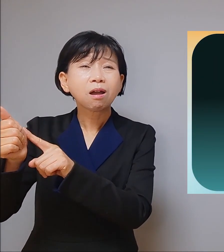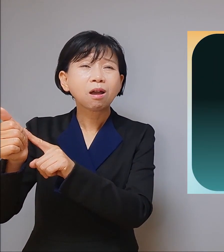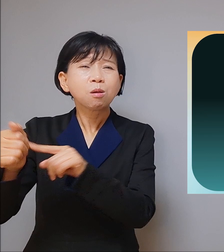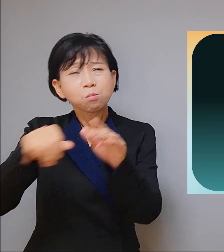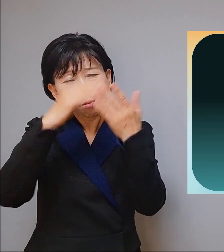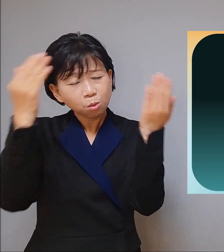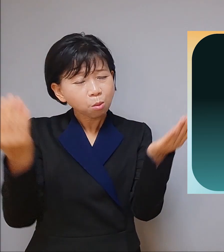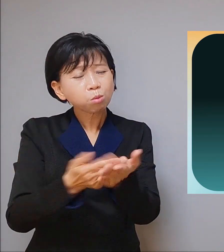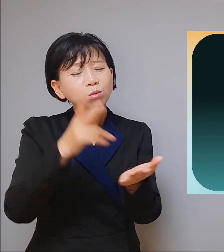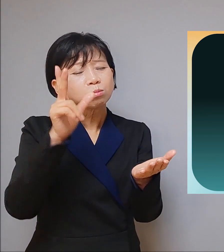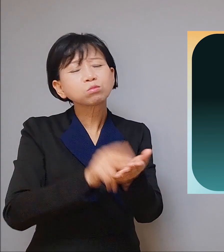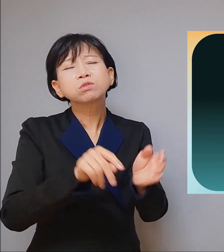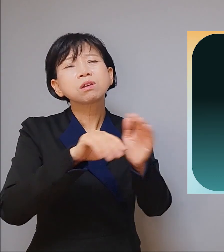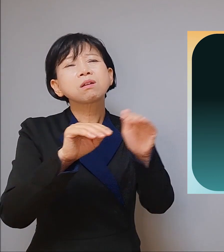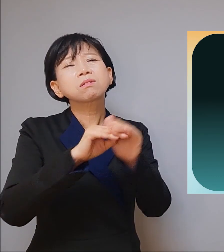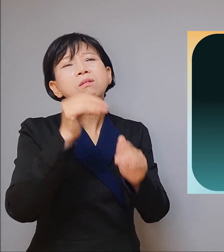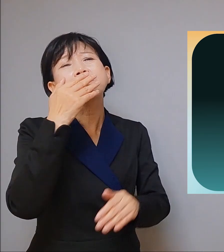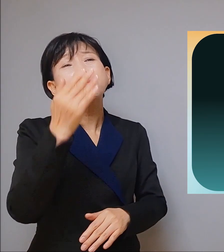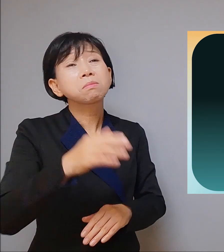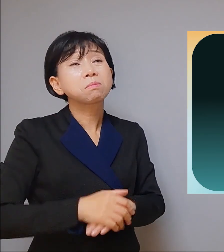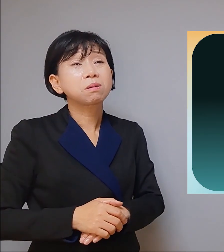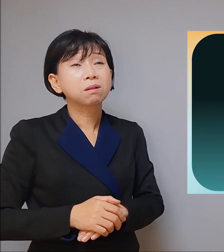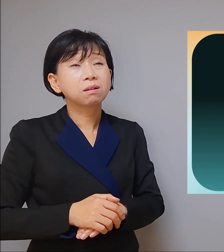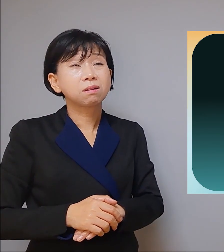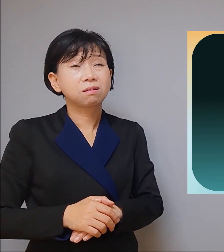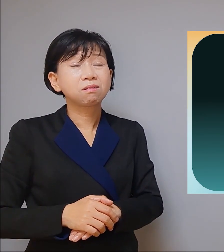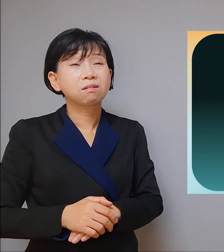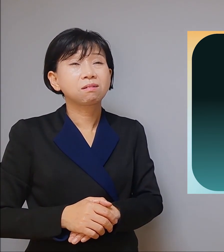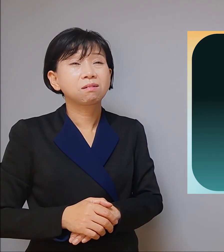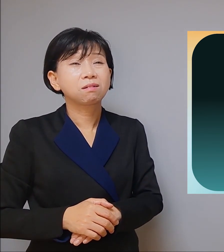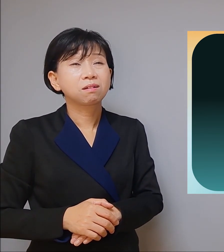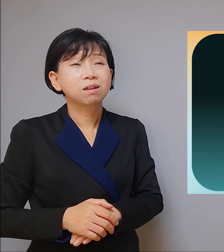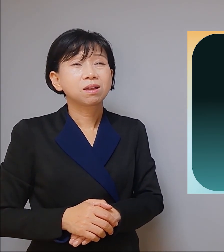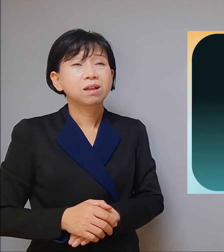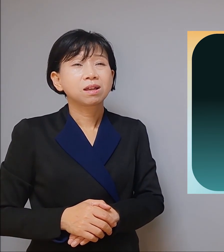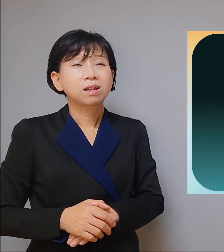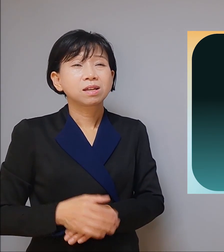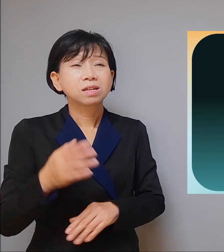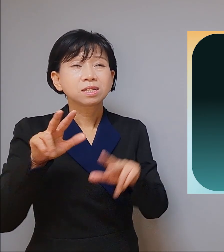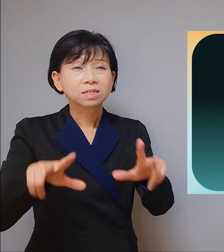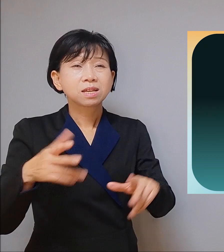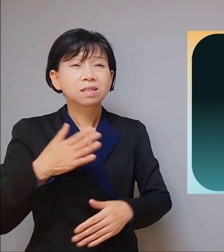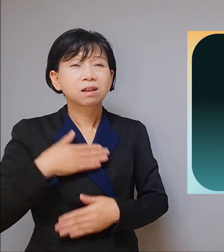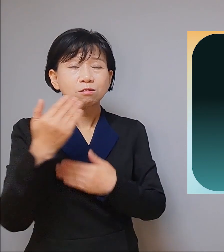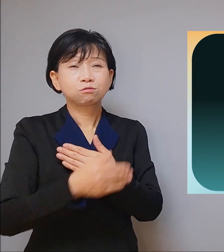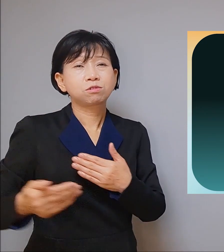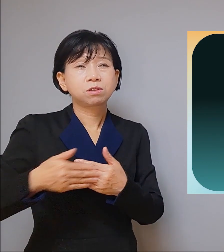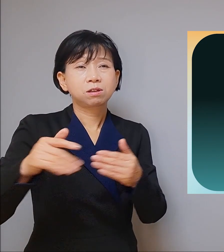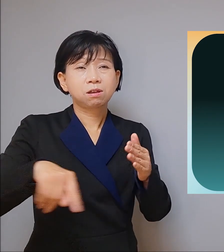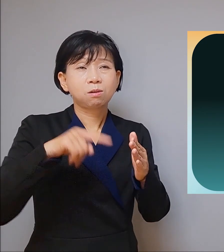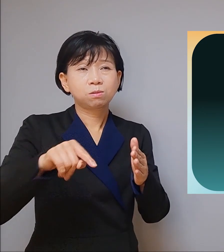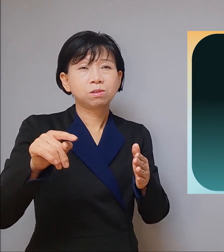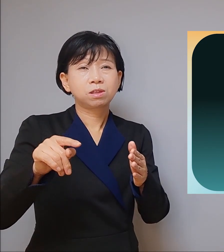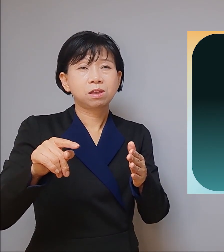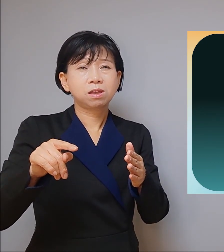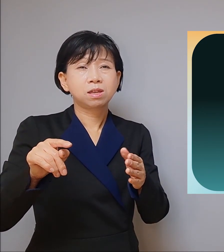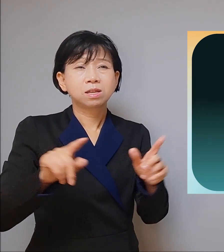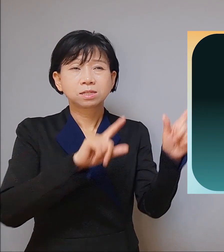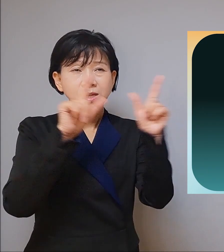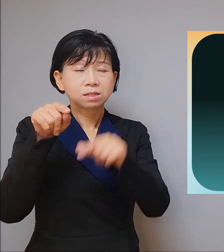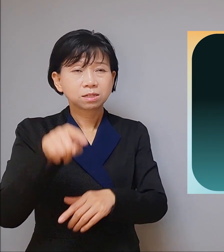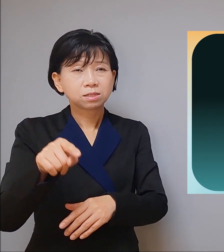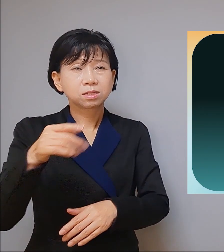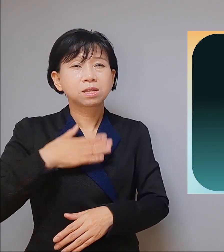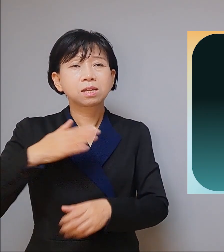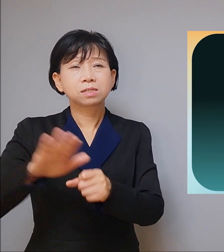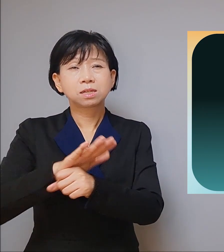육체 가운데 사는 것은 나를 사랑하사 나를 위하여 자기 자신을 버리신 하나님의 아들을 믿는 믿음 안에서 사는